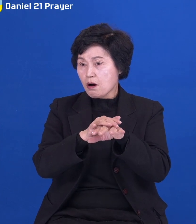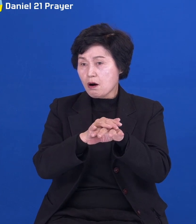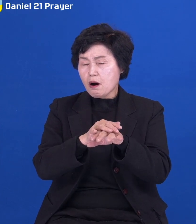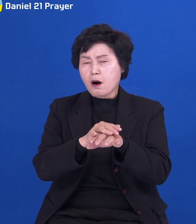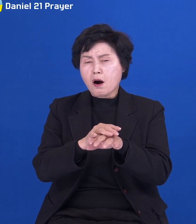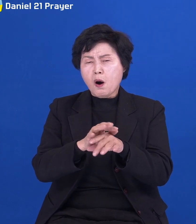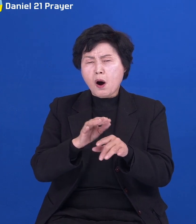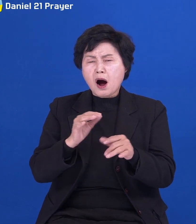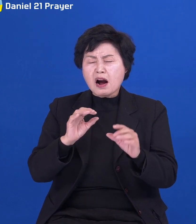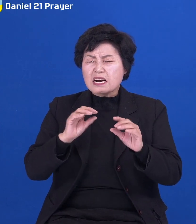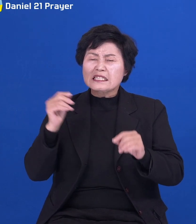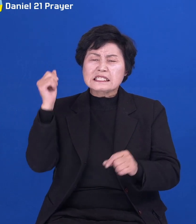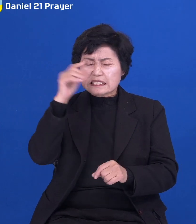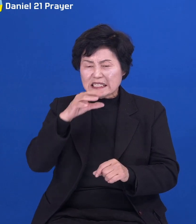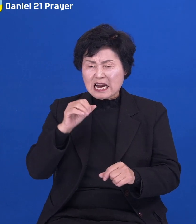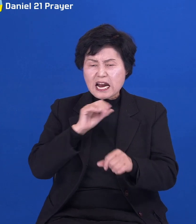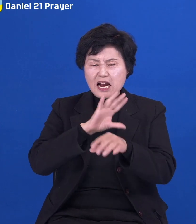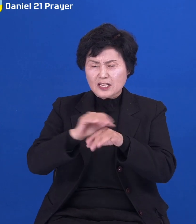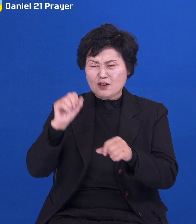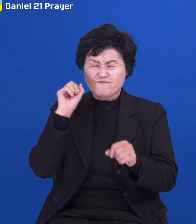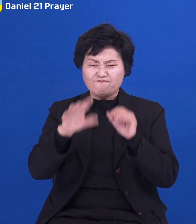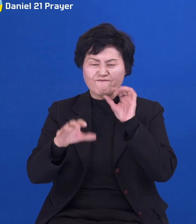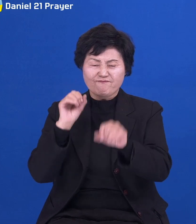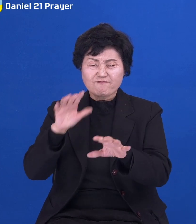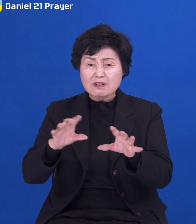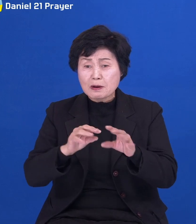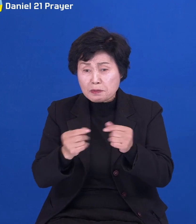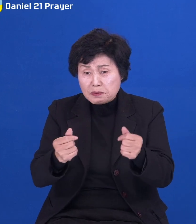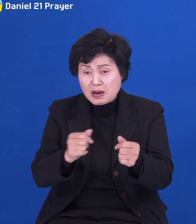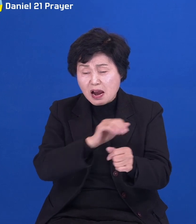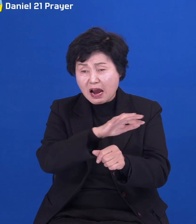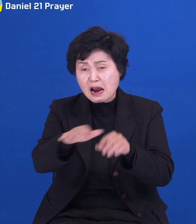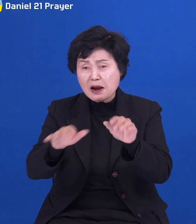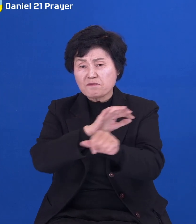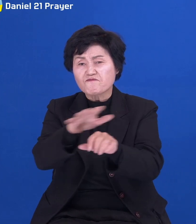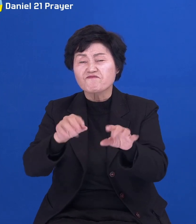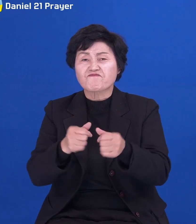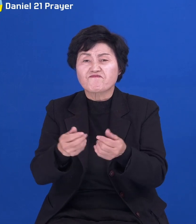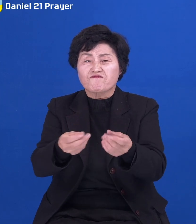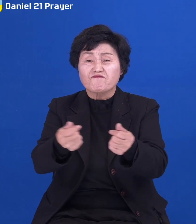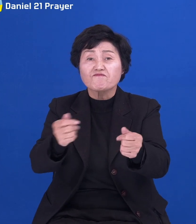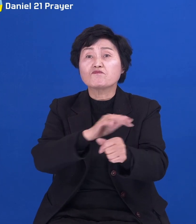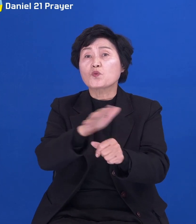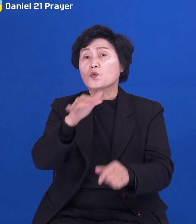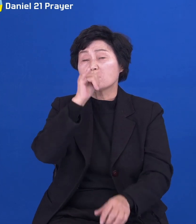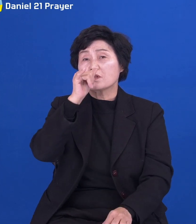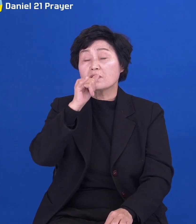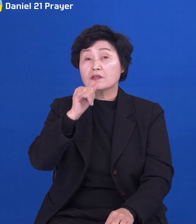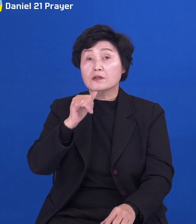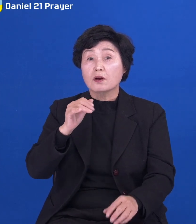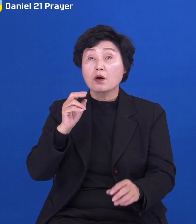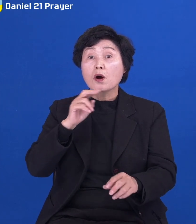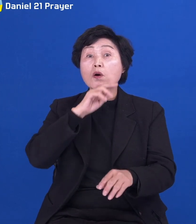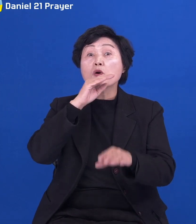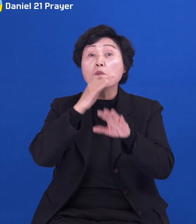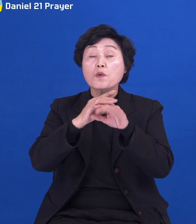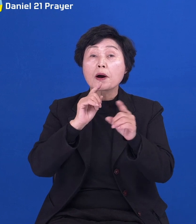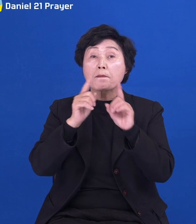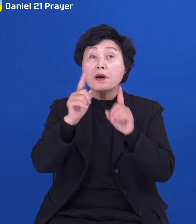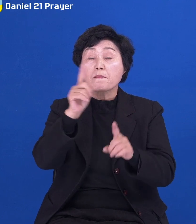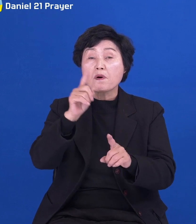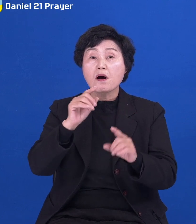말았어요. 어린이는 나라의 왕이다라고 외쳤던 북한의 현실태였어요. 집들에서는